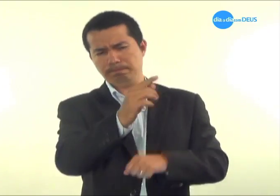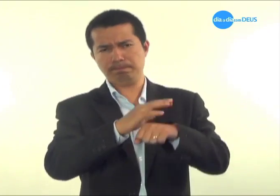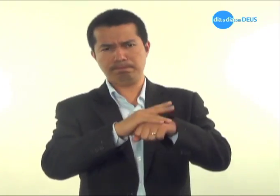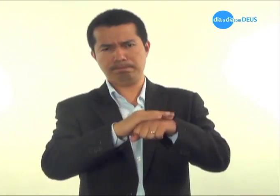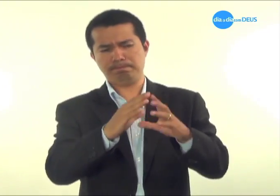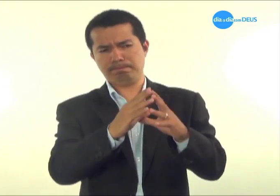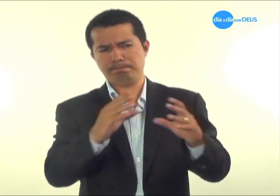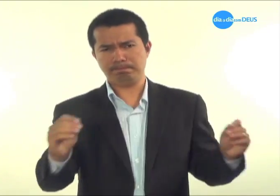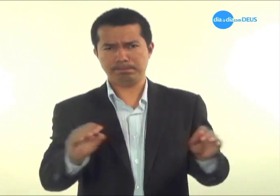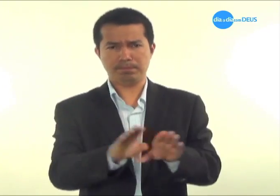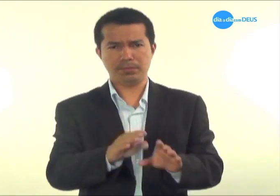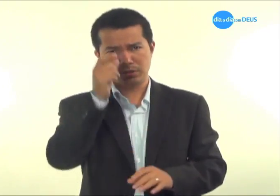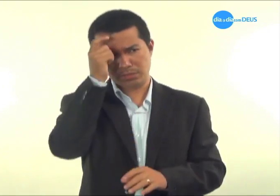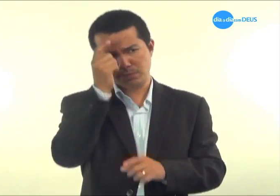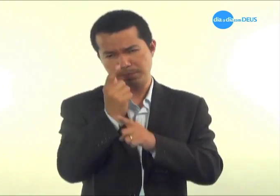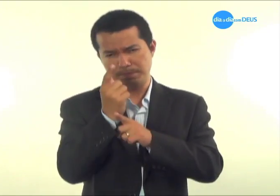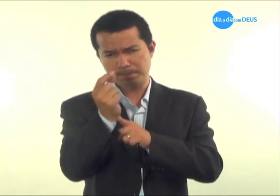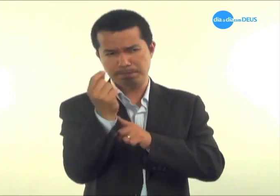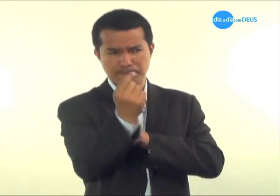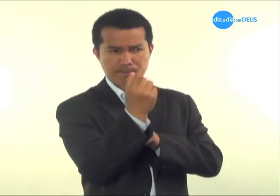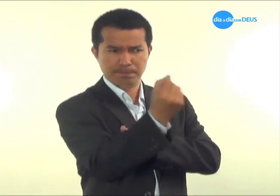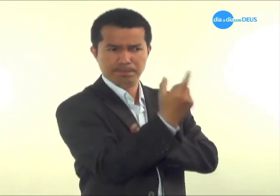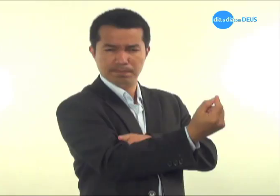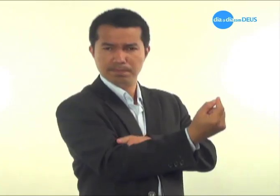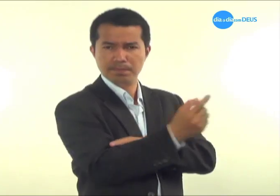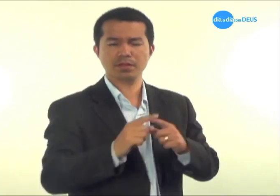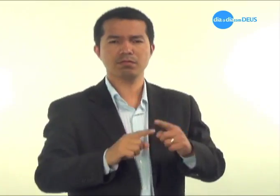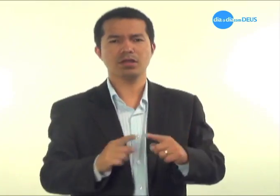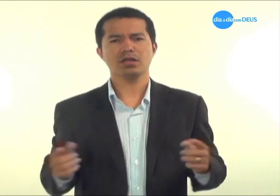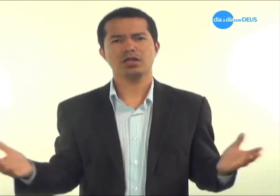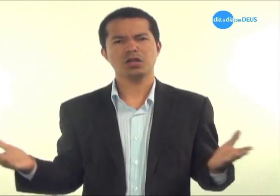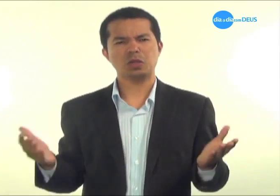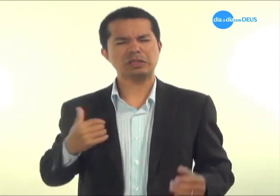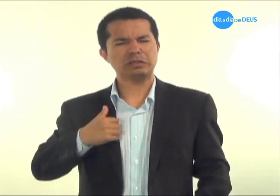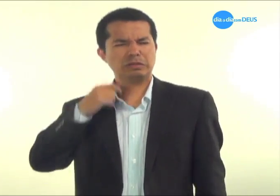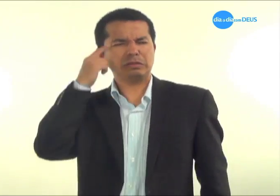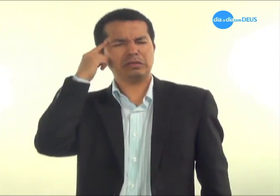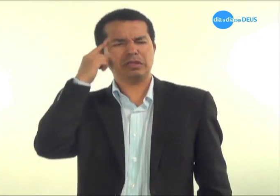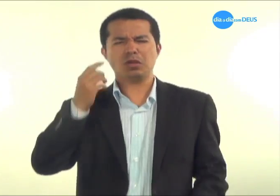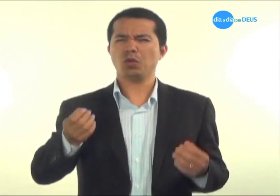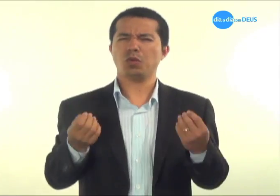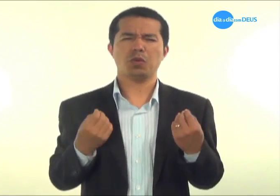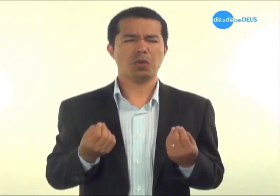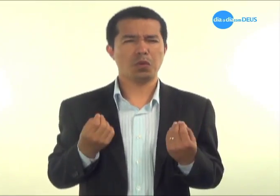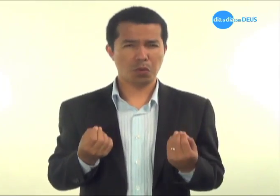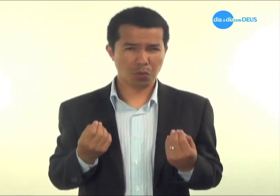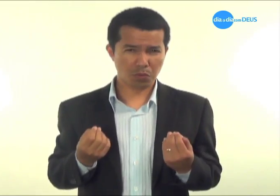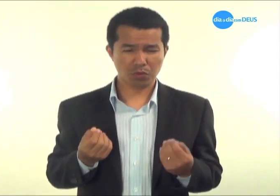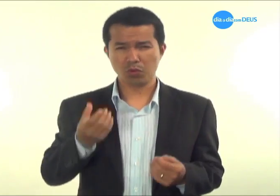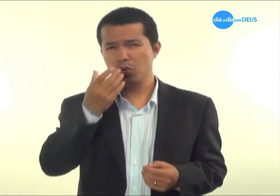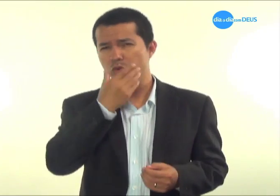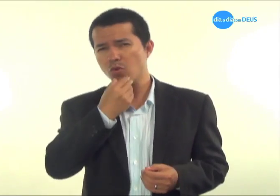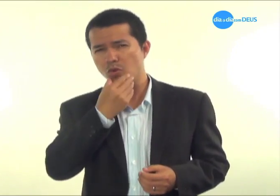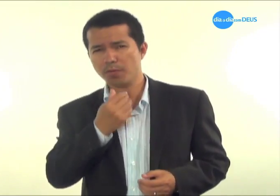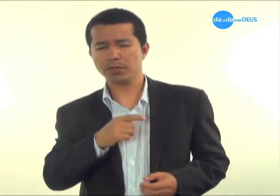curar enfermos e expulsar demônios. Como é que um homem destes, um homem que